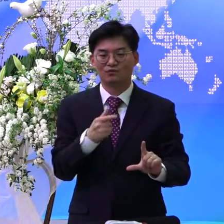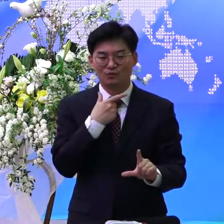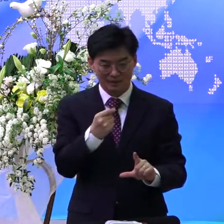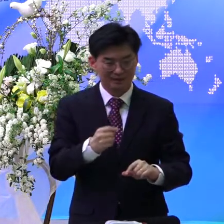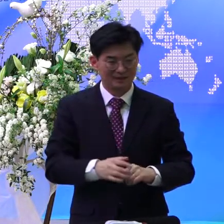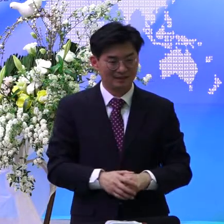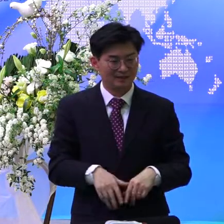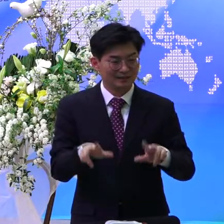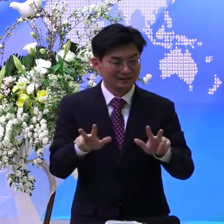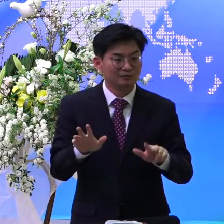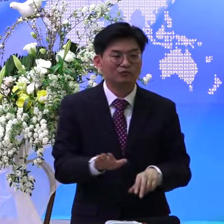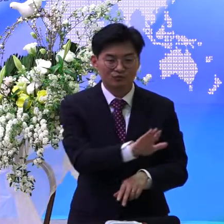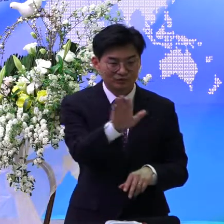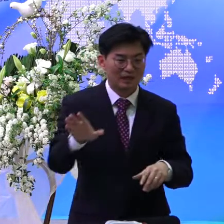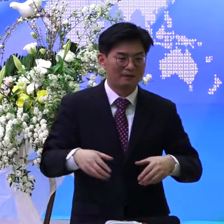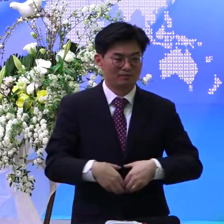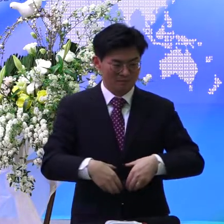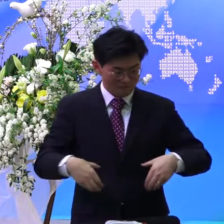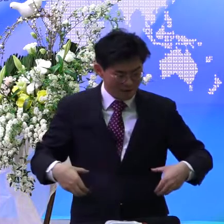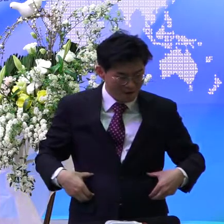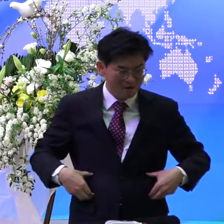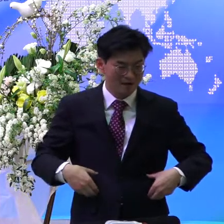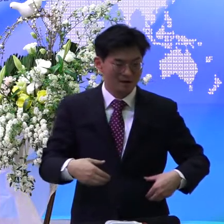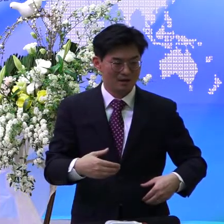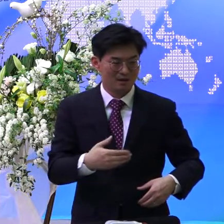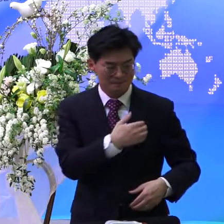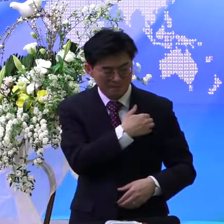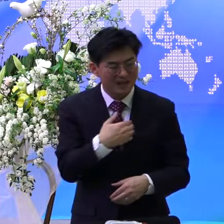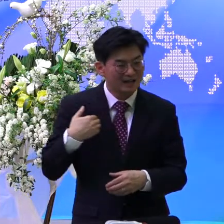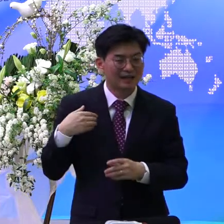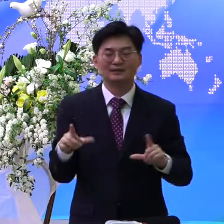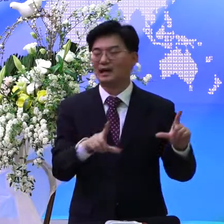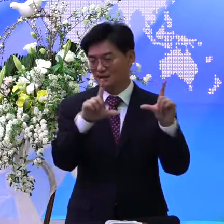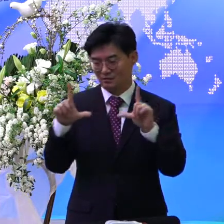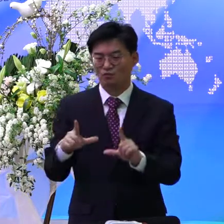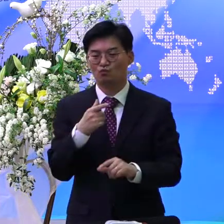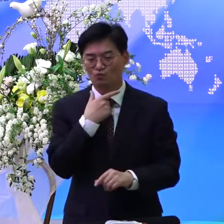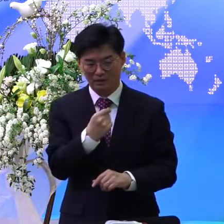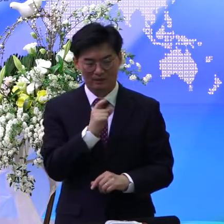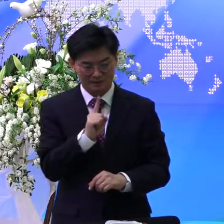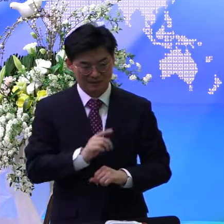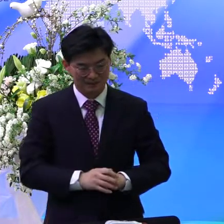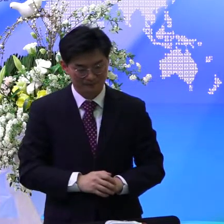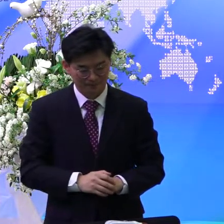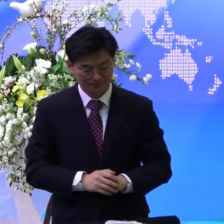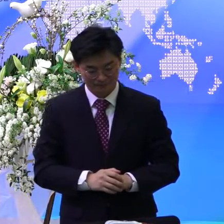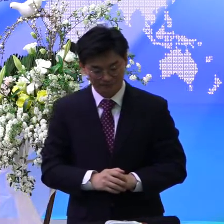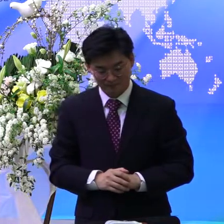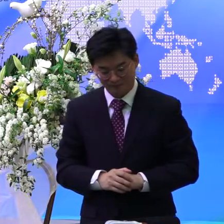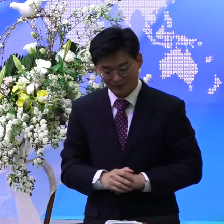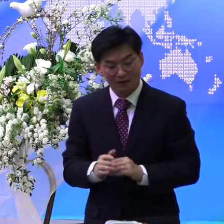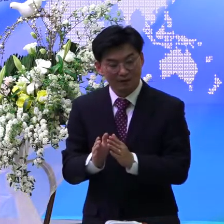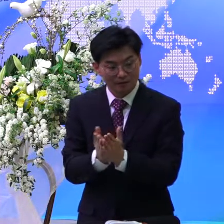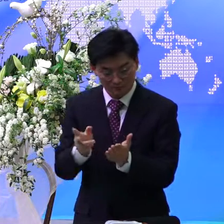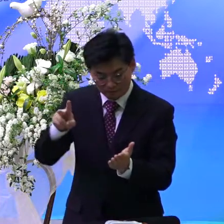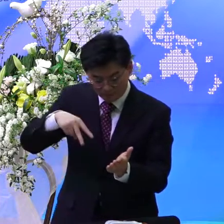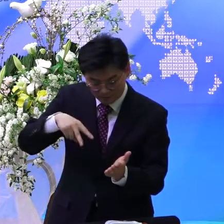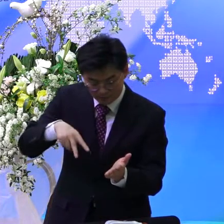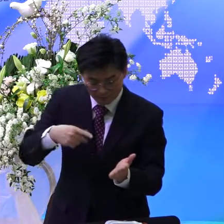오늘 우리가 읽은 사도행전 1장 그리고 2장의 이 본문들의 정황을 보면 예수님께서